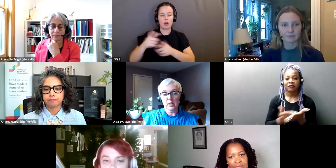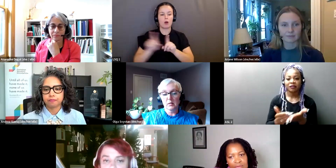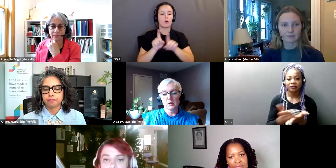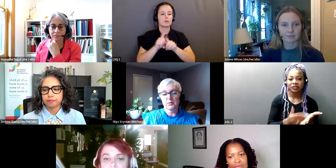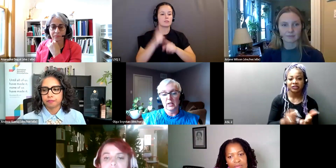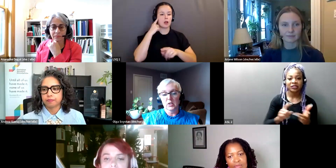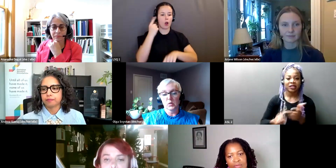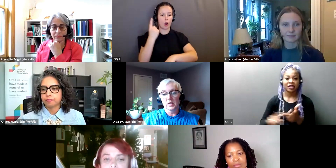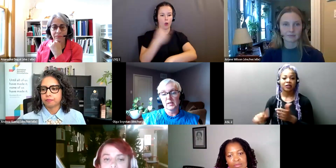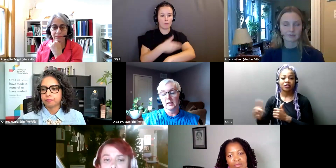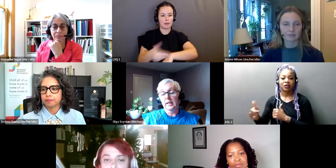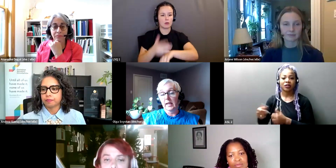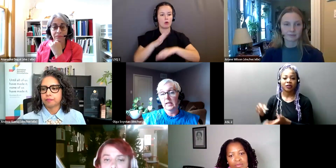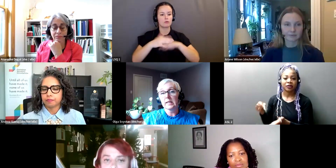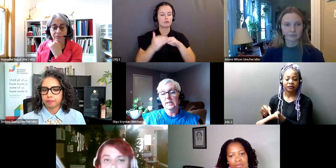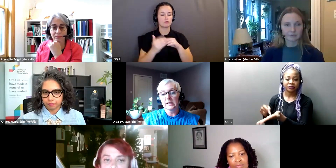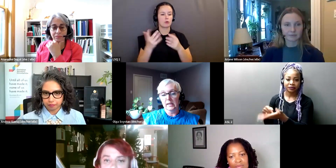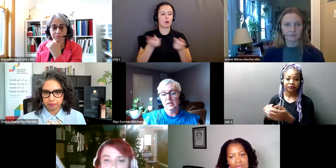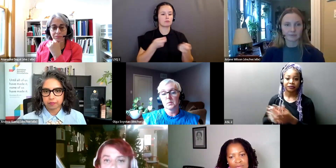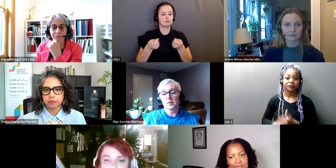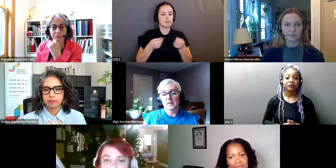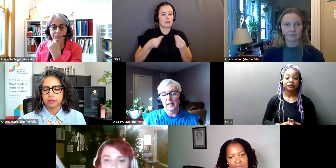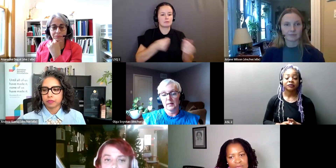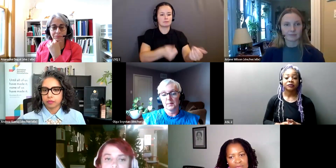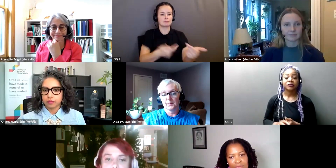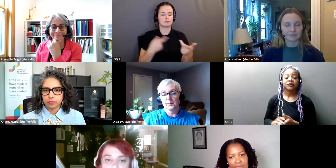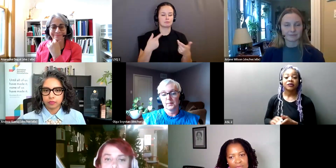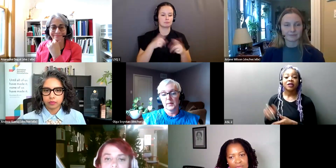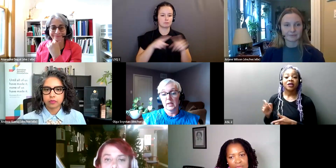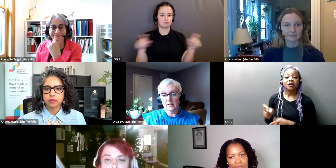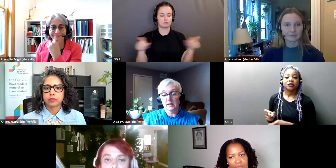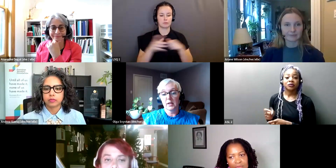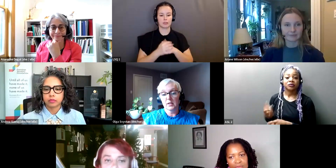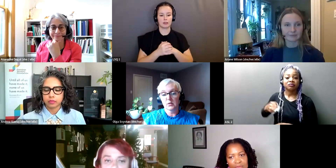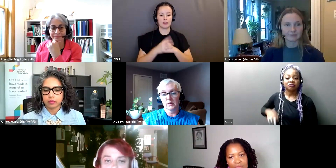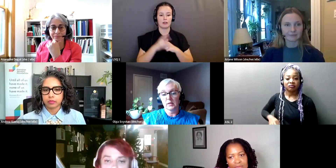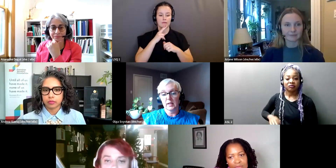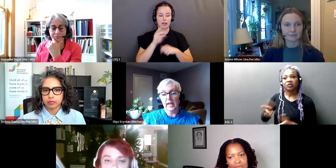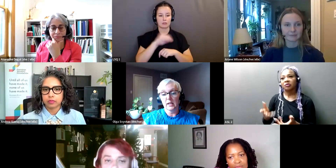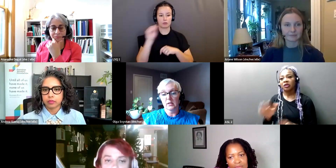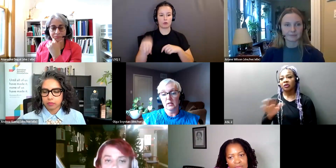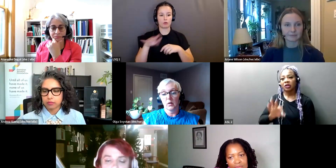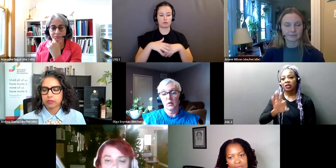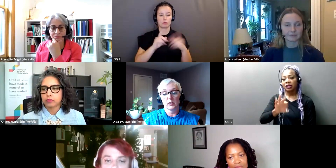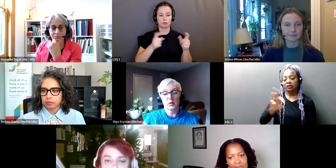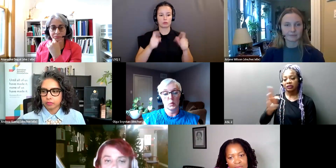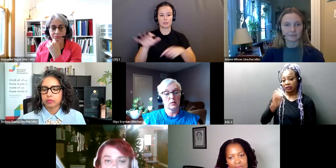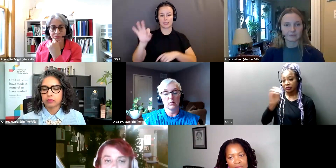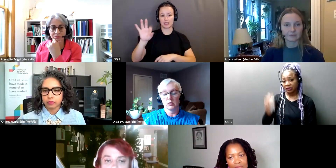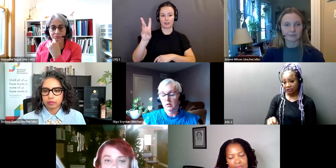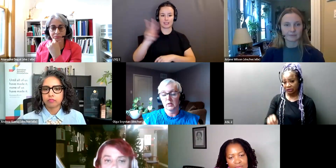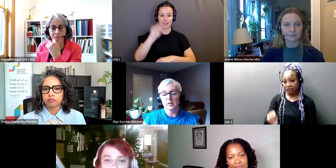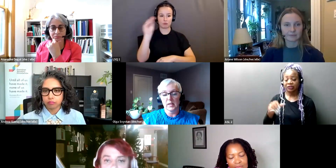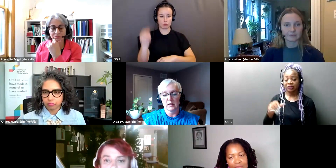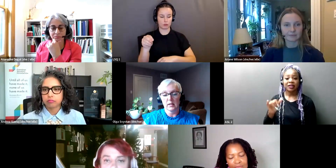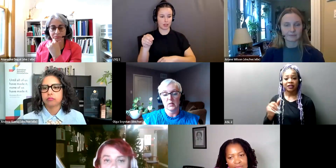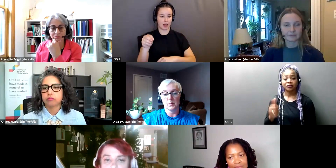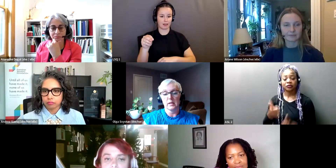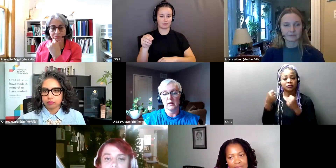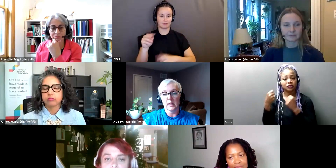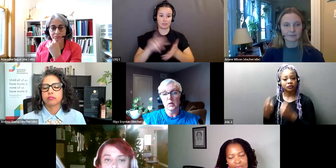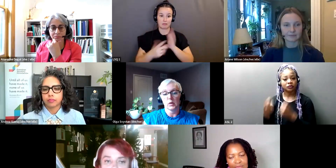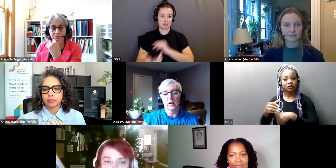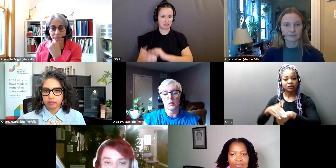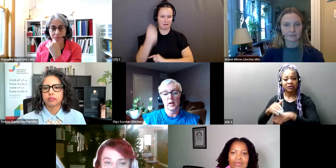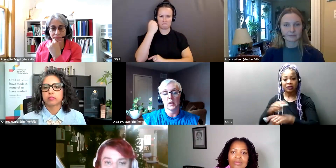de dollars en dépenses administratives. Notre ratio caritatif est à 96 %. C'est un indicateur